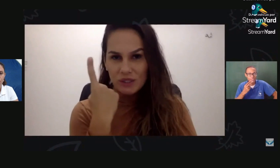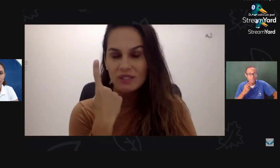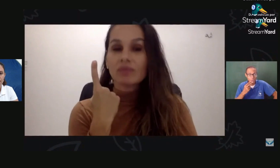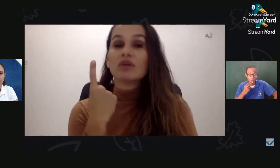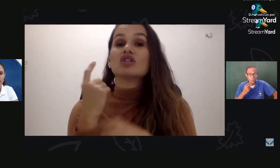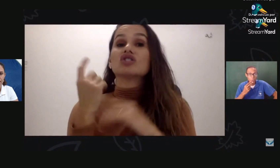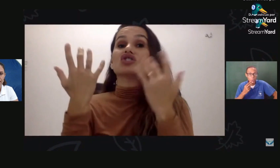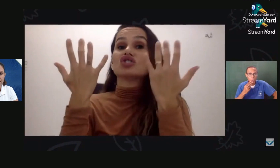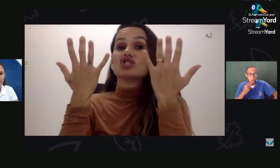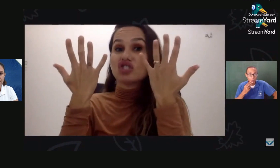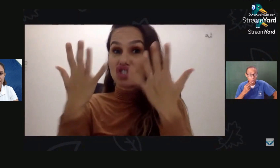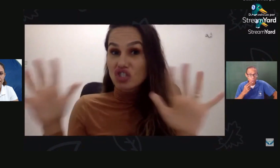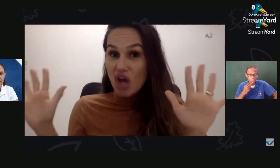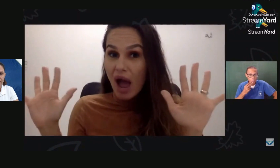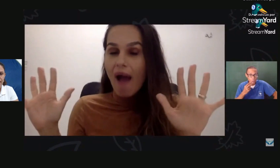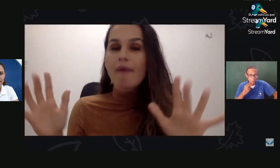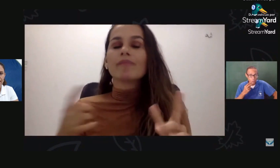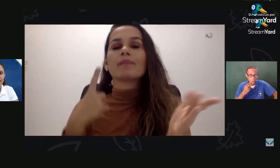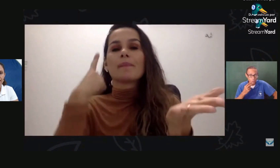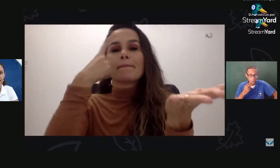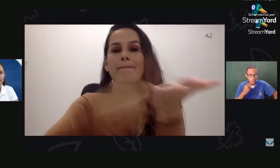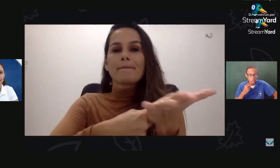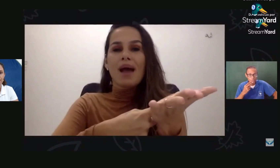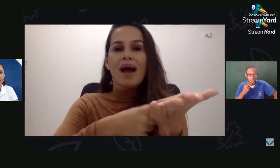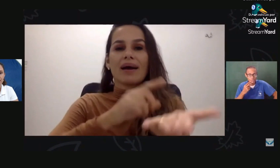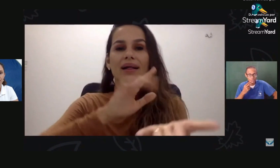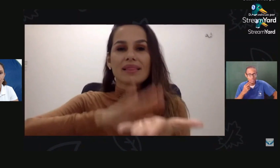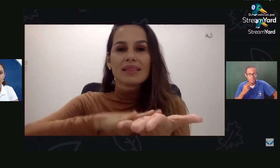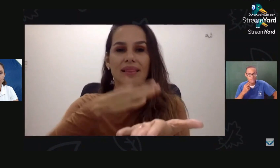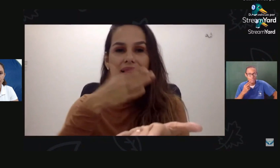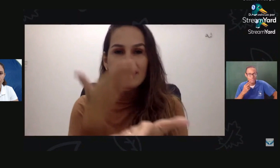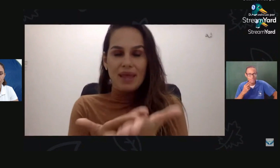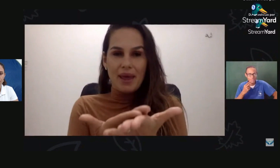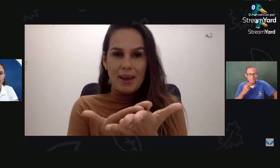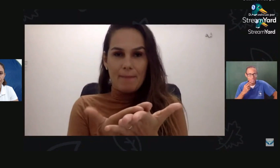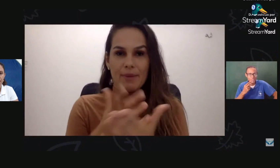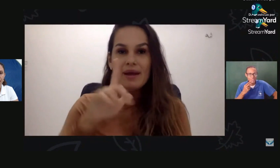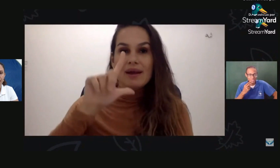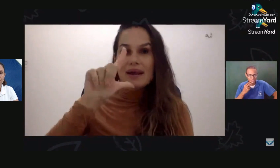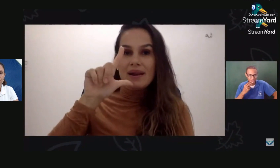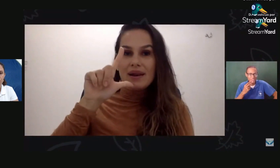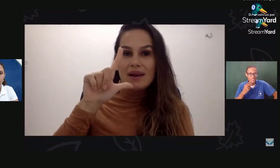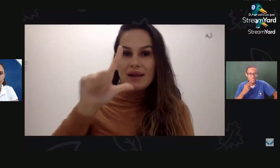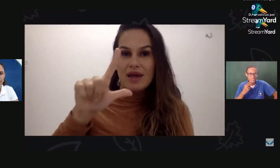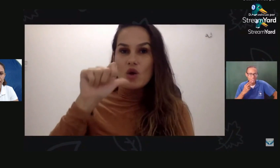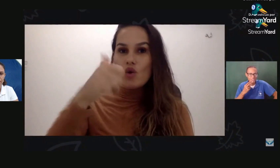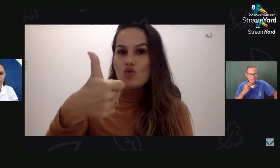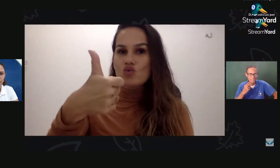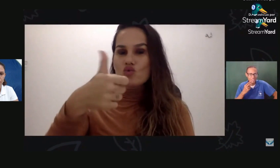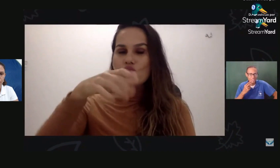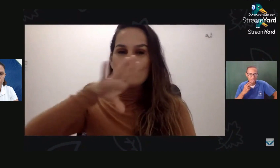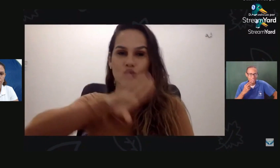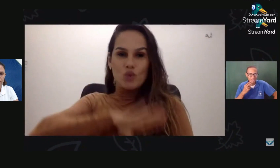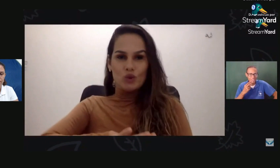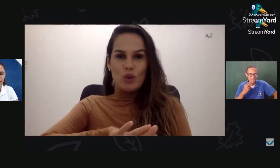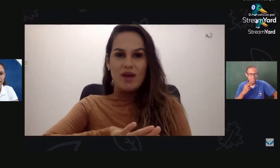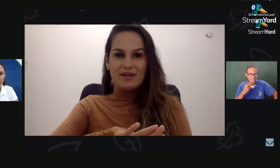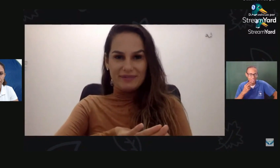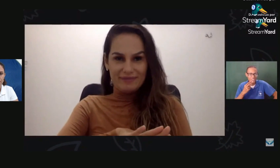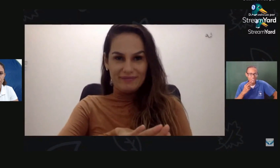eu sozinha ali, né, fazendo tudo isso. Aí eu tinha combinado então com